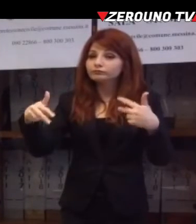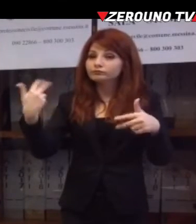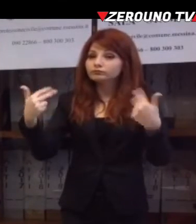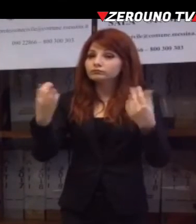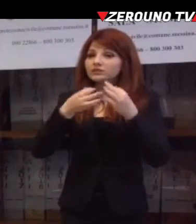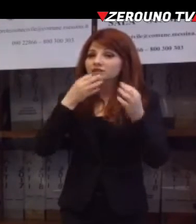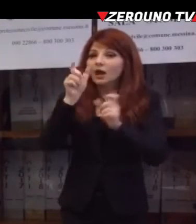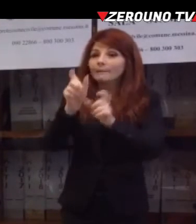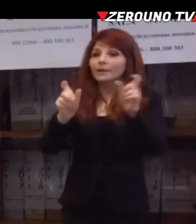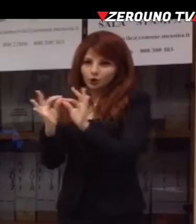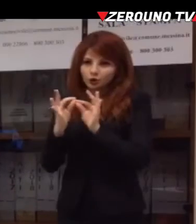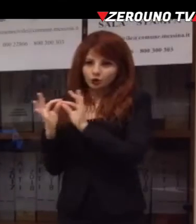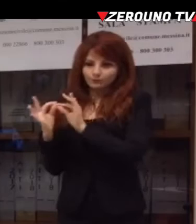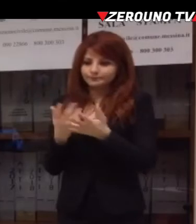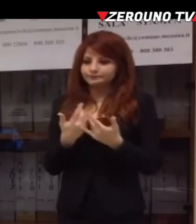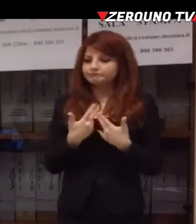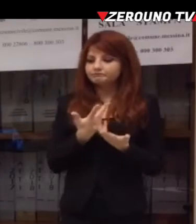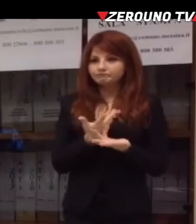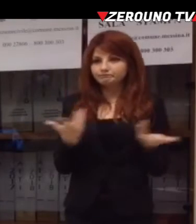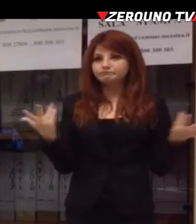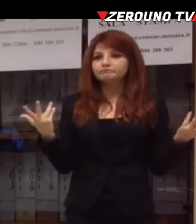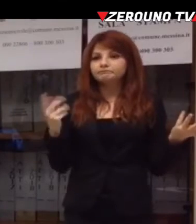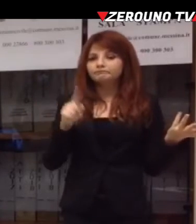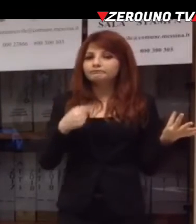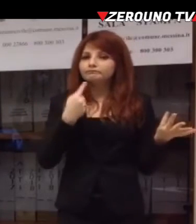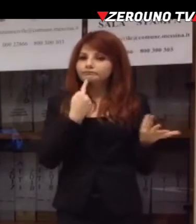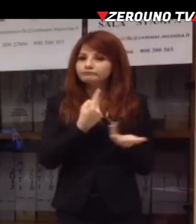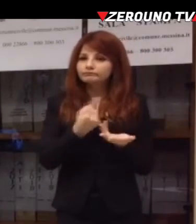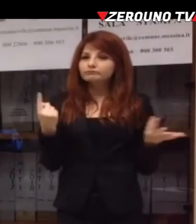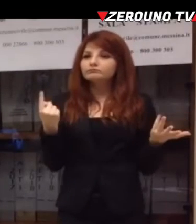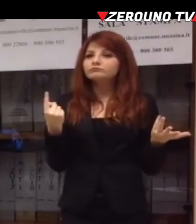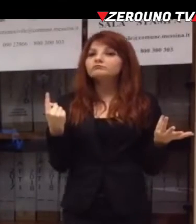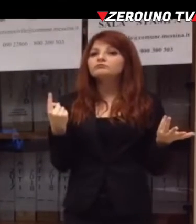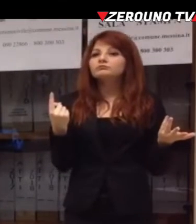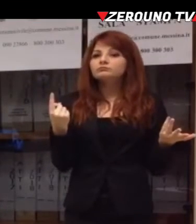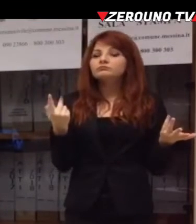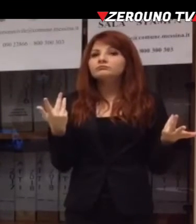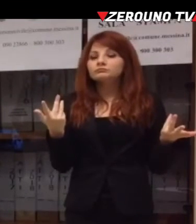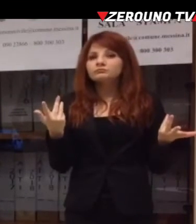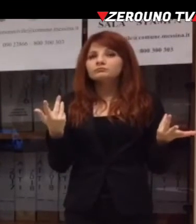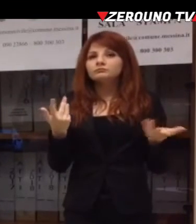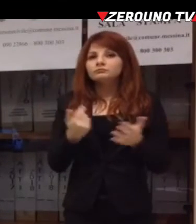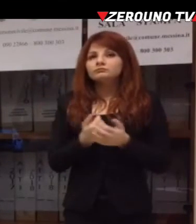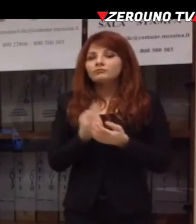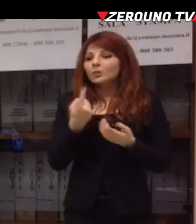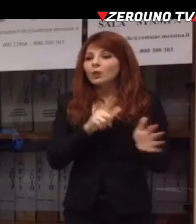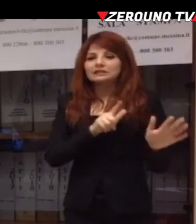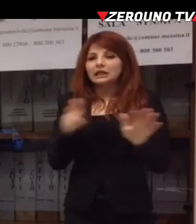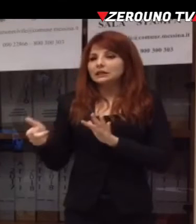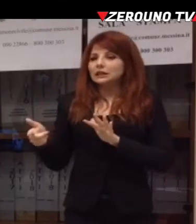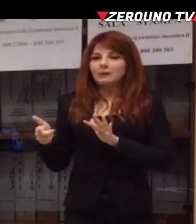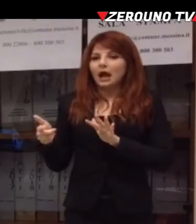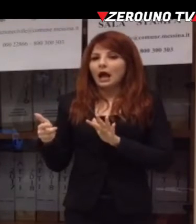gente nel momento più delicato. Io vi dico anche che mi congederò per una